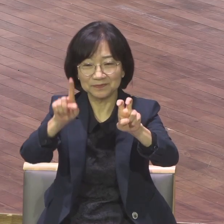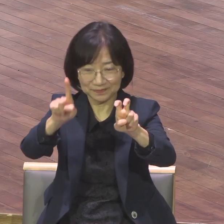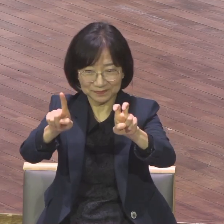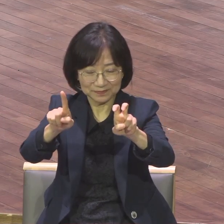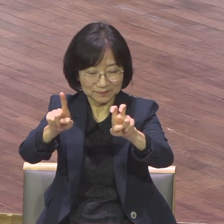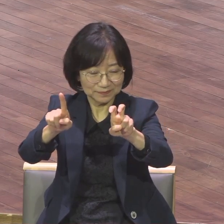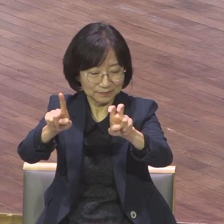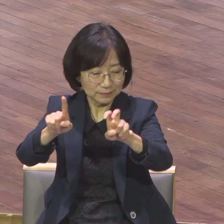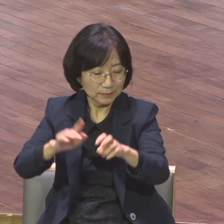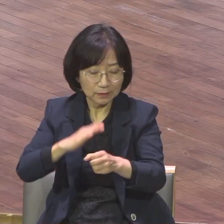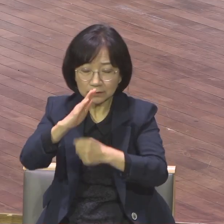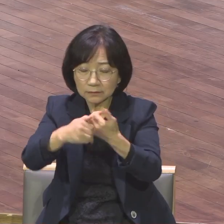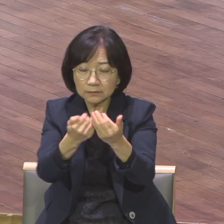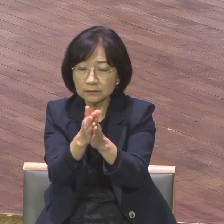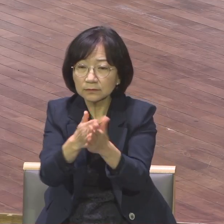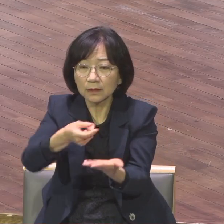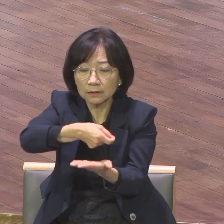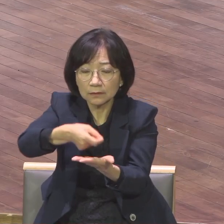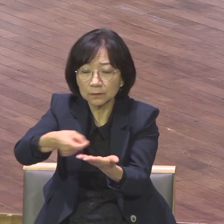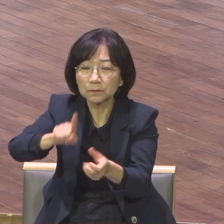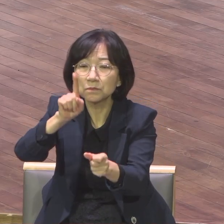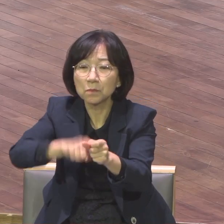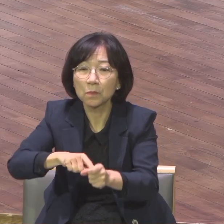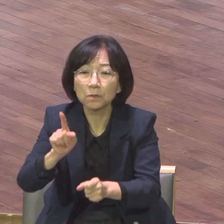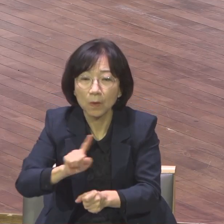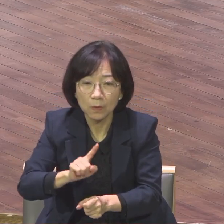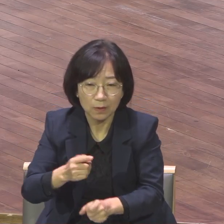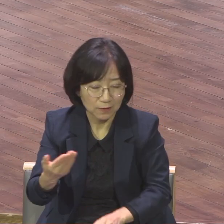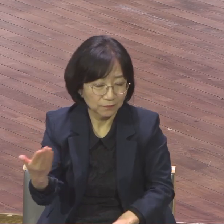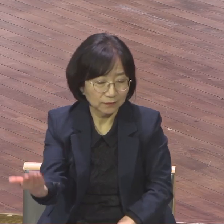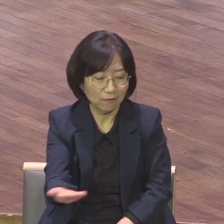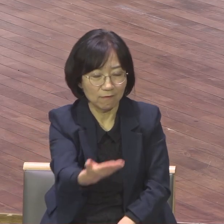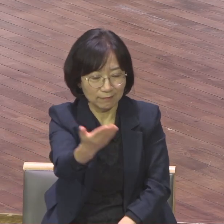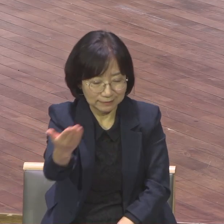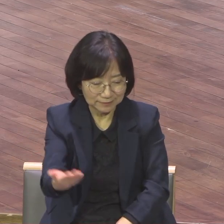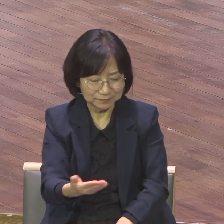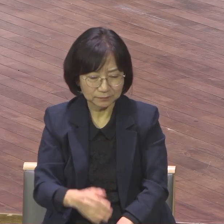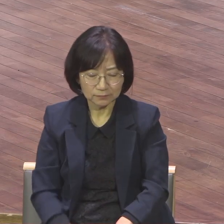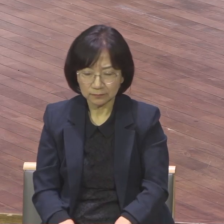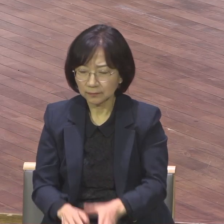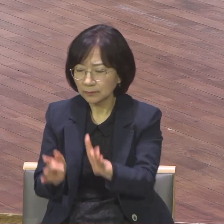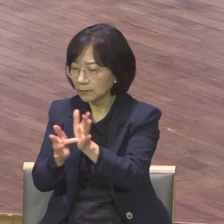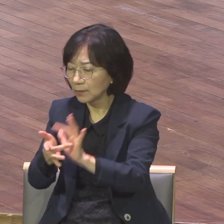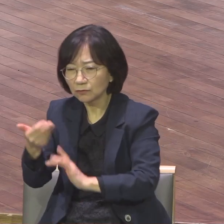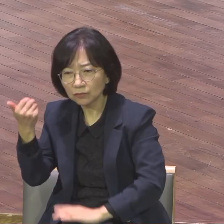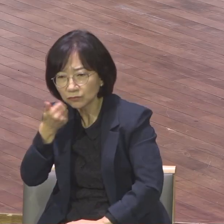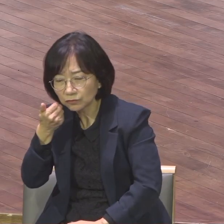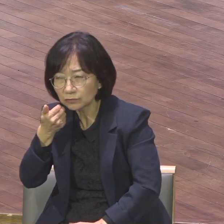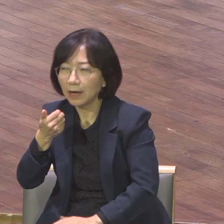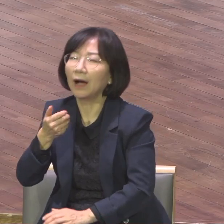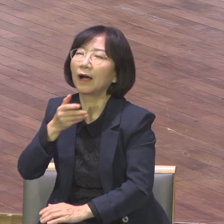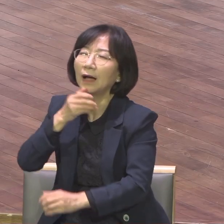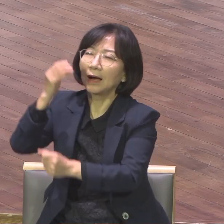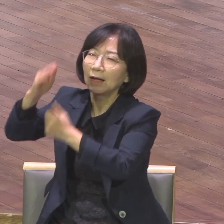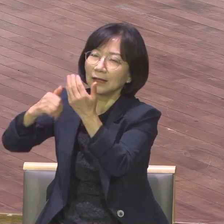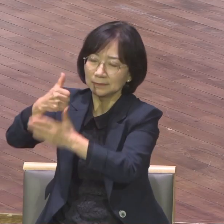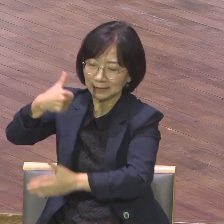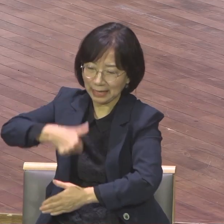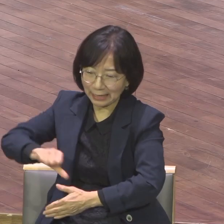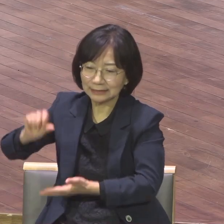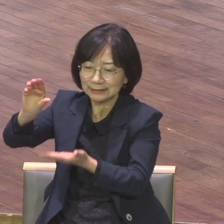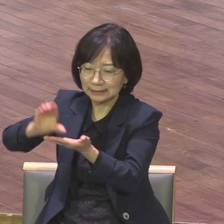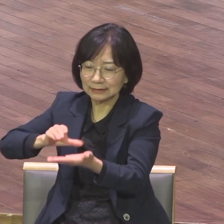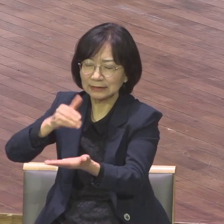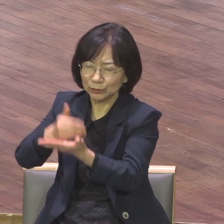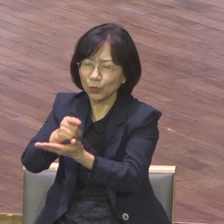오직 이것을 기록하면 너희로 예수께서 하나님의 아들 그리스도이심을 믿게